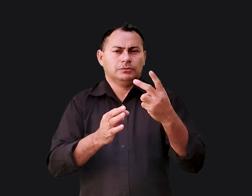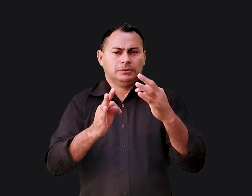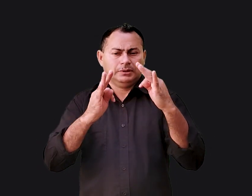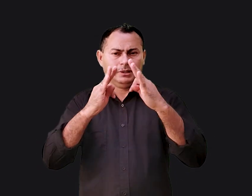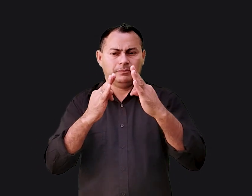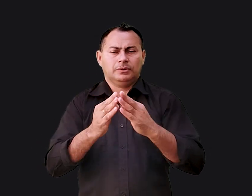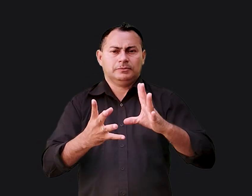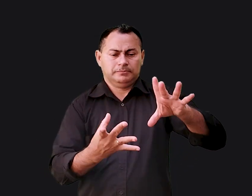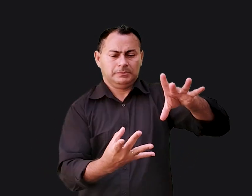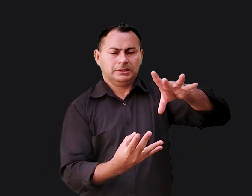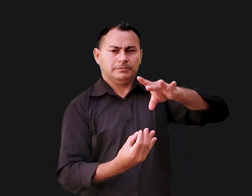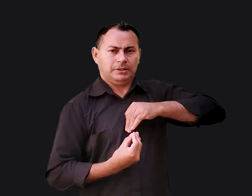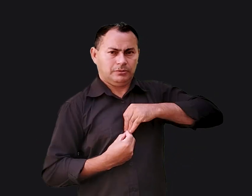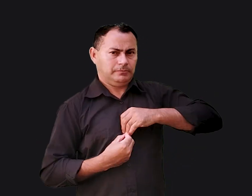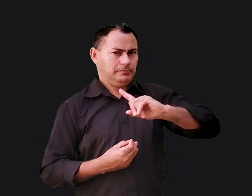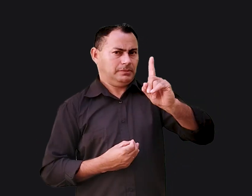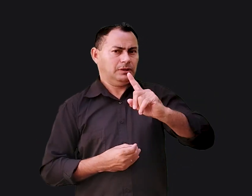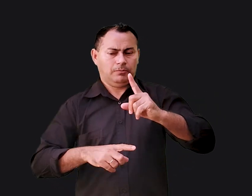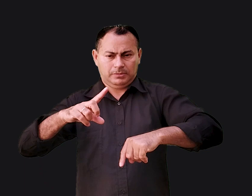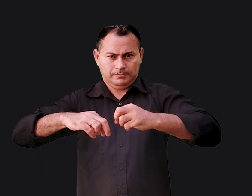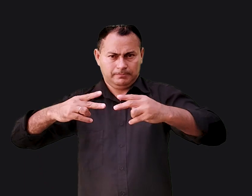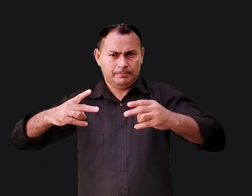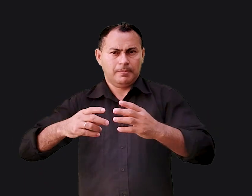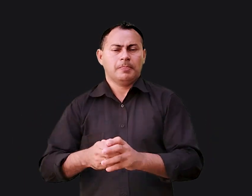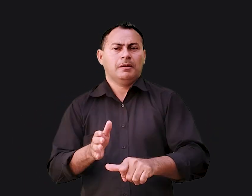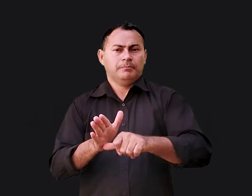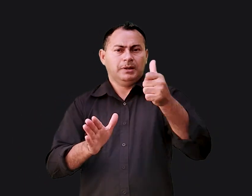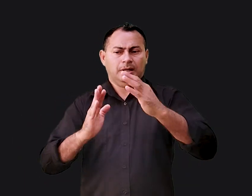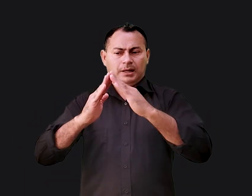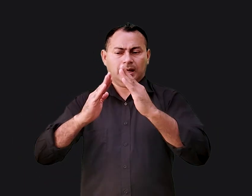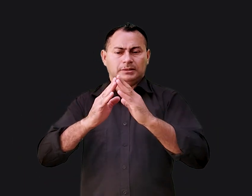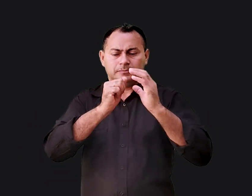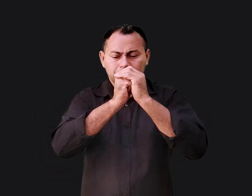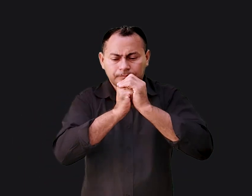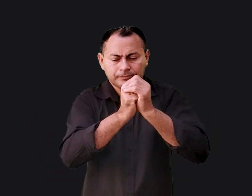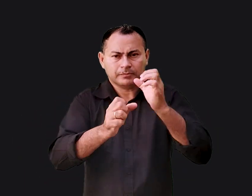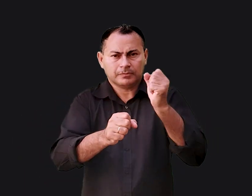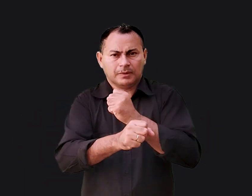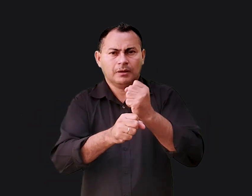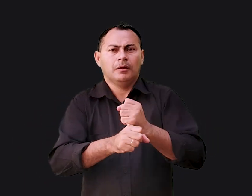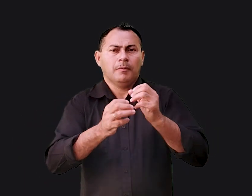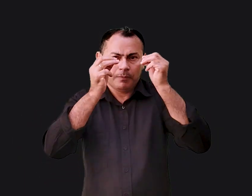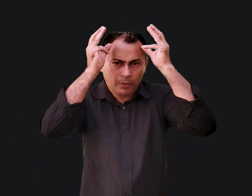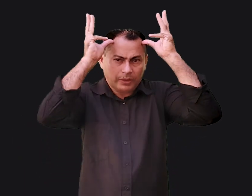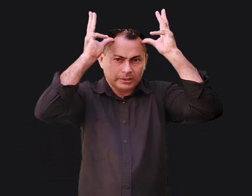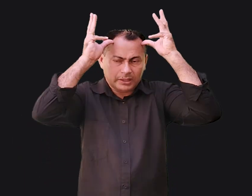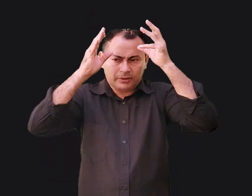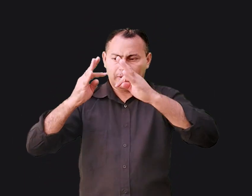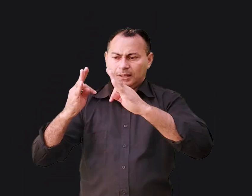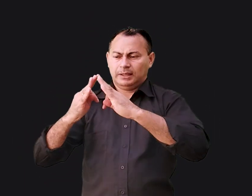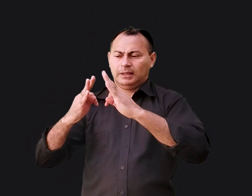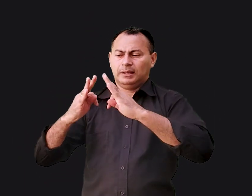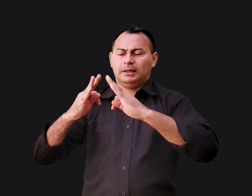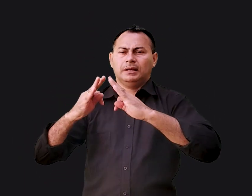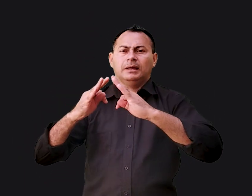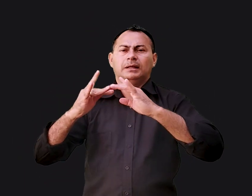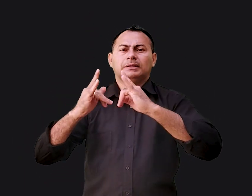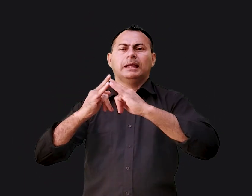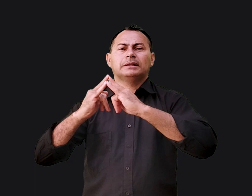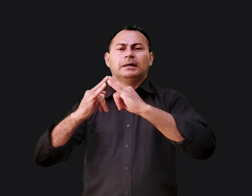templo era espiritual, não material. A primeira casa de adoração, construída por Moisés, era uma tenda. O tabernáculo não